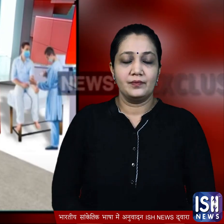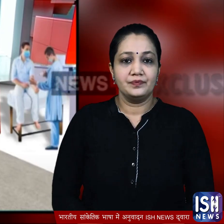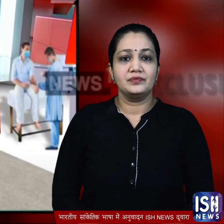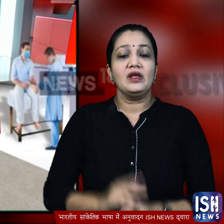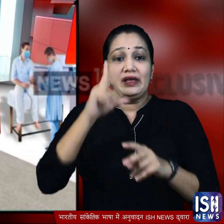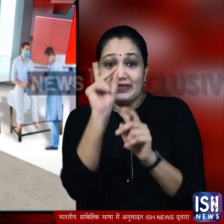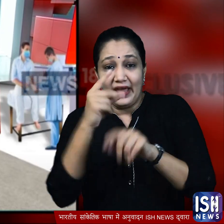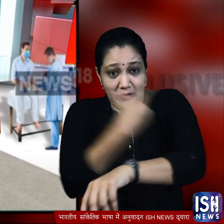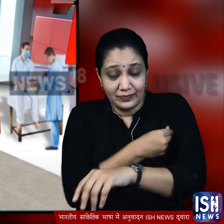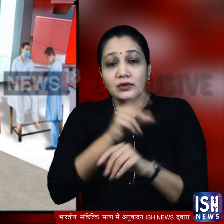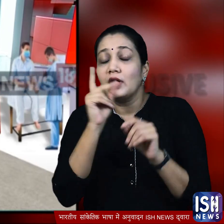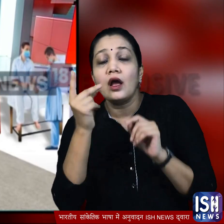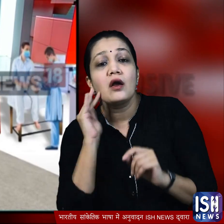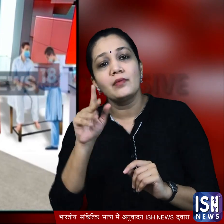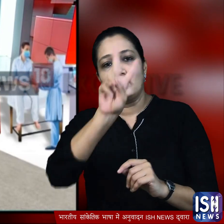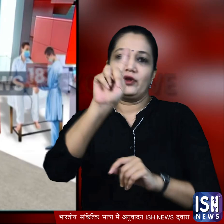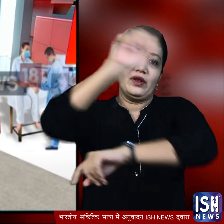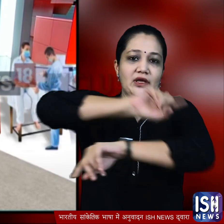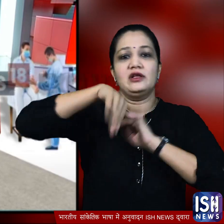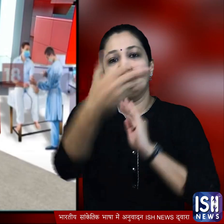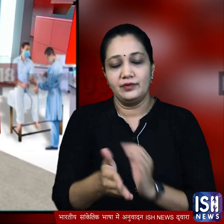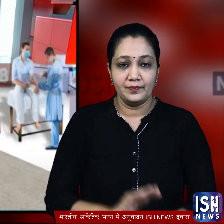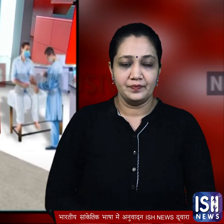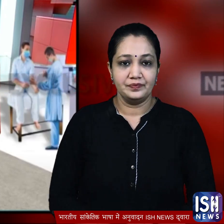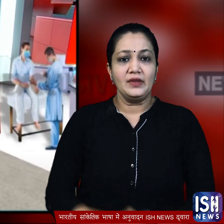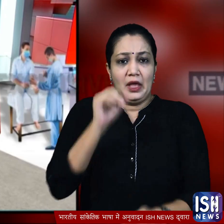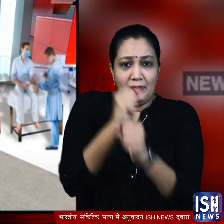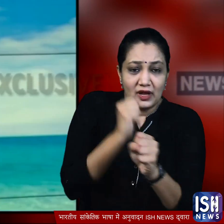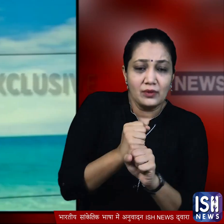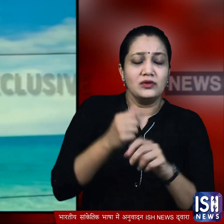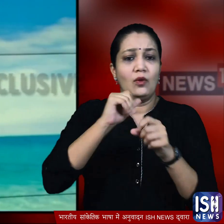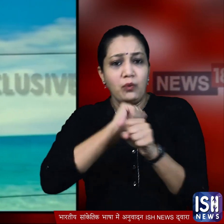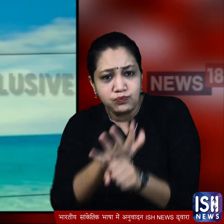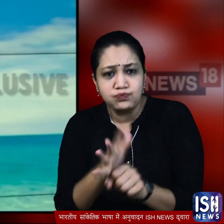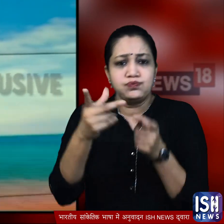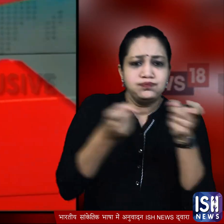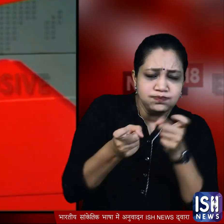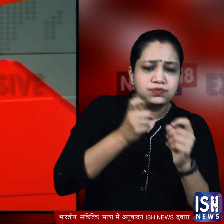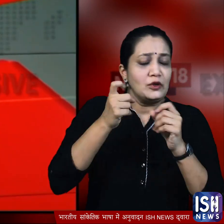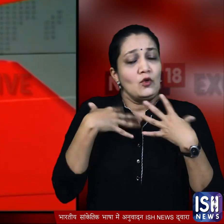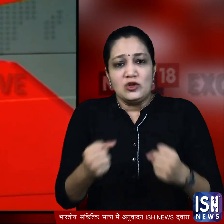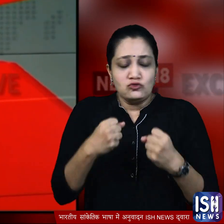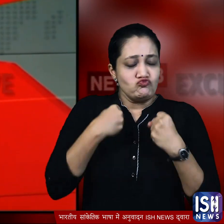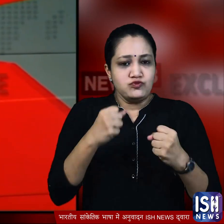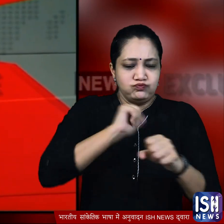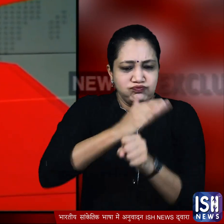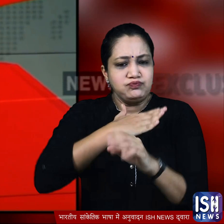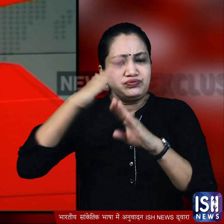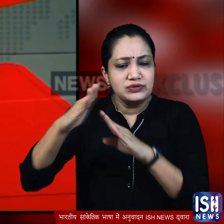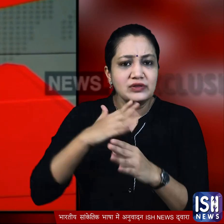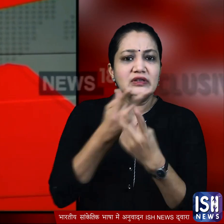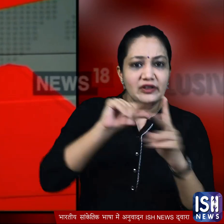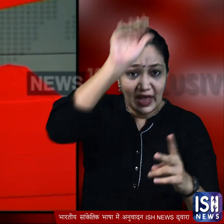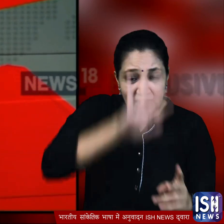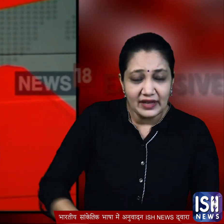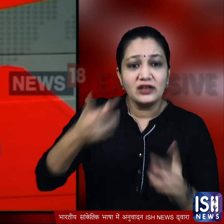मंजूरी दी है, जिसकी दूसरी खुराक को 21 दिन बाद दिया जाएगा। लेकिन सरकार कोरोना के खिलाफ चल रही जंग को कमजोर नहीं